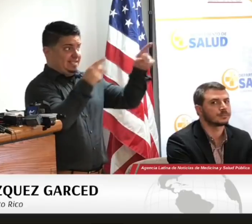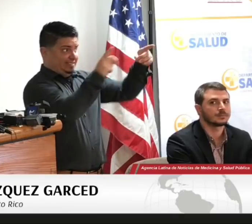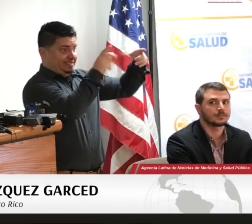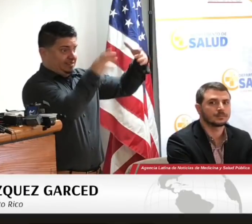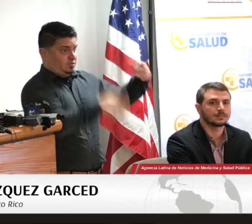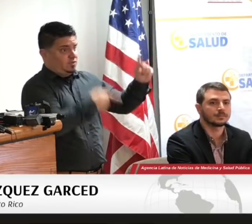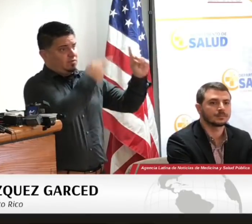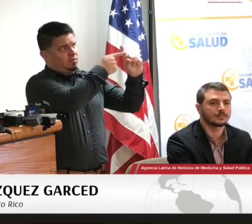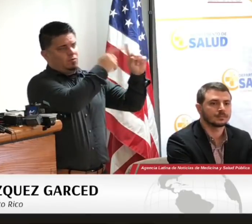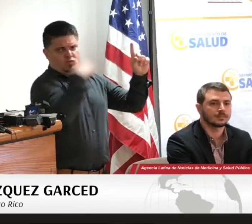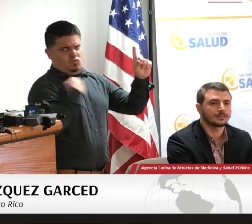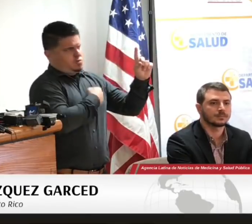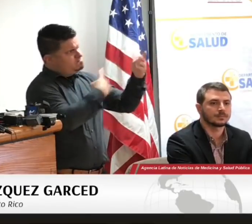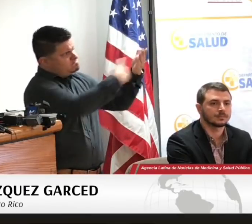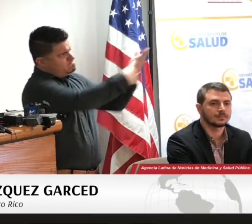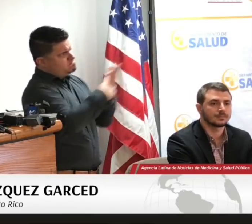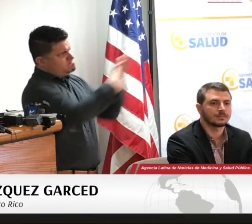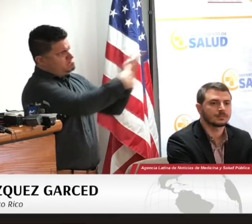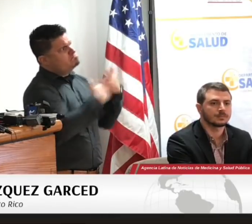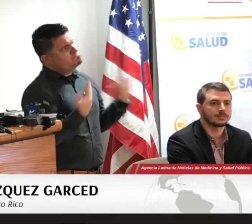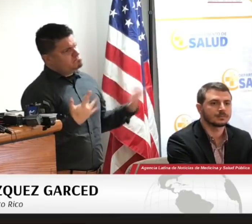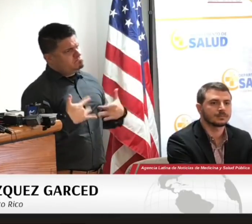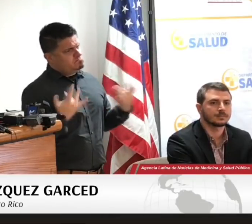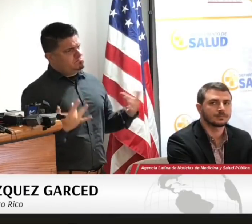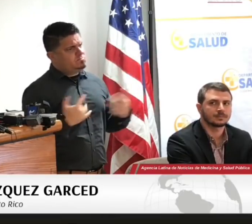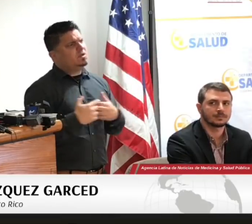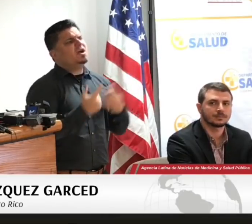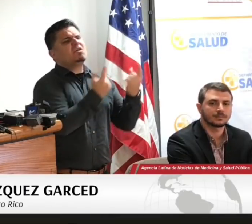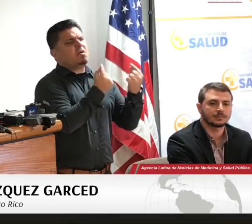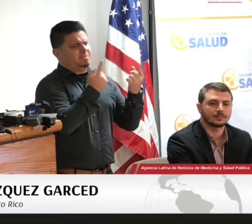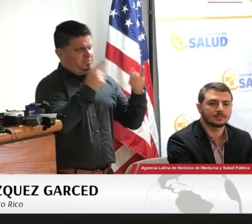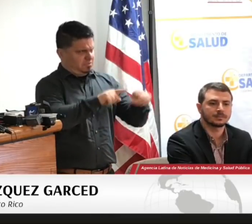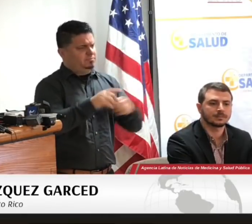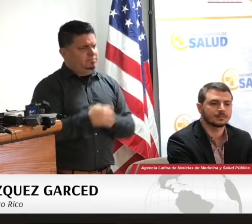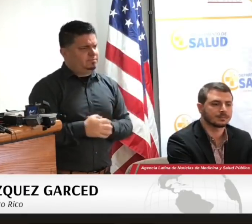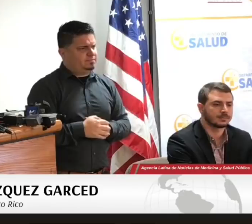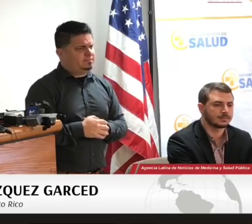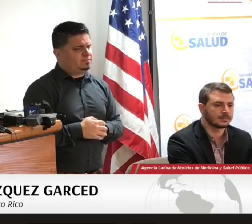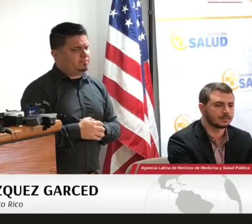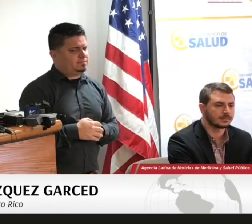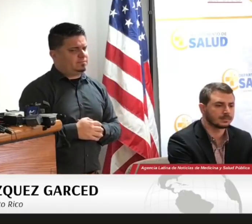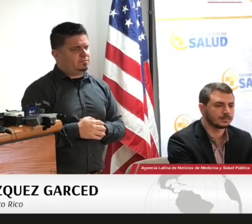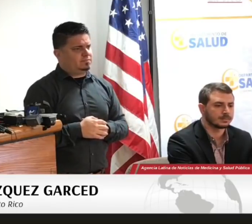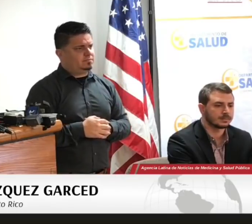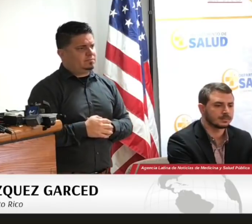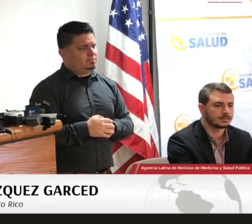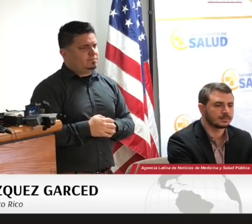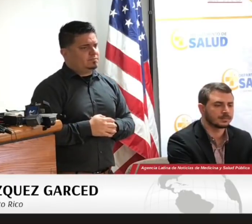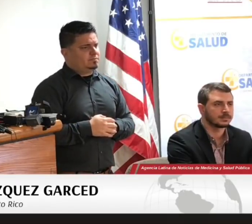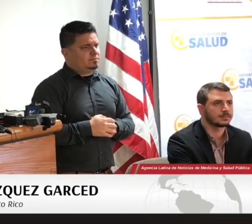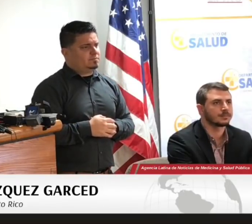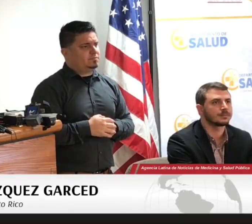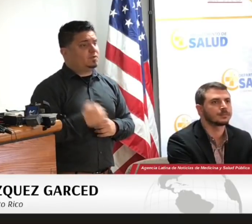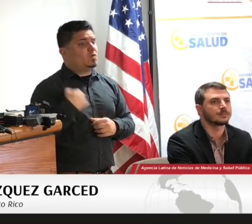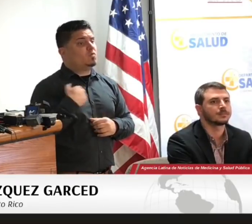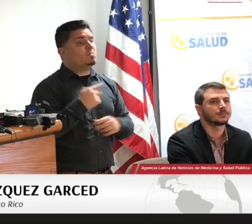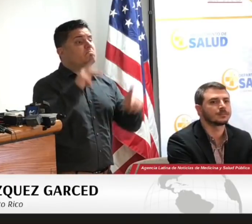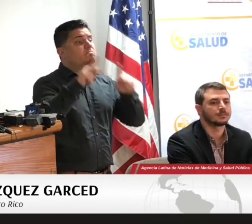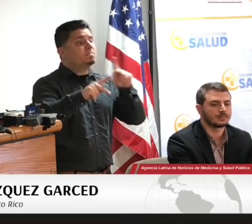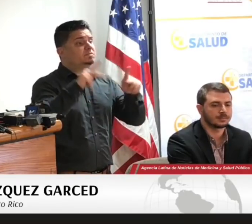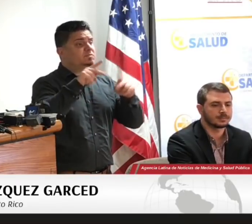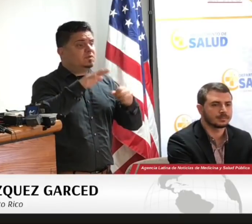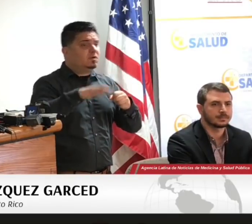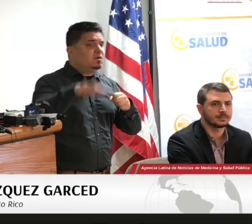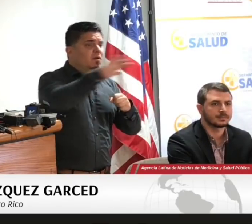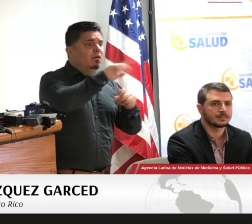posible. Para que nuestros ciudadanos no tengan que estar asistiendo a las diferentes oficinas del